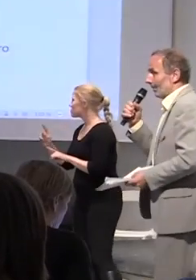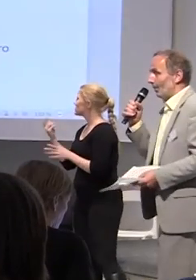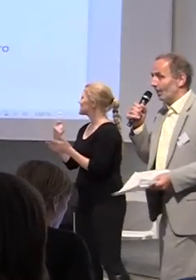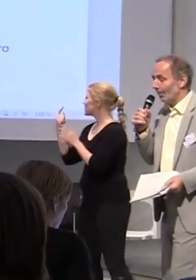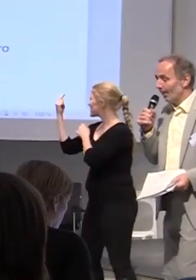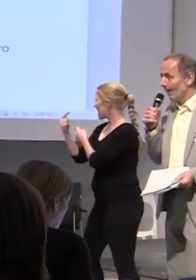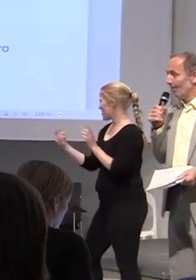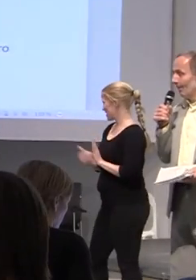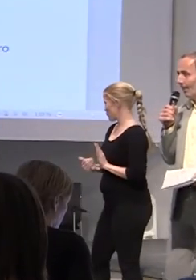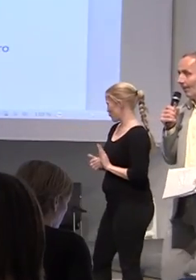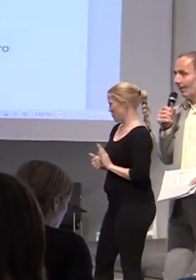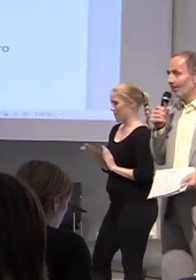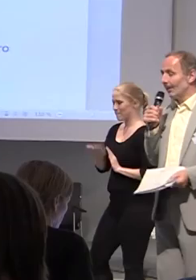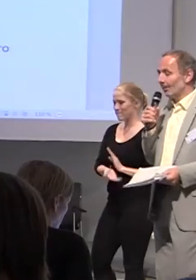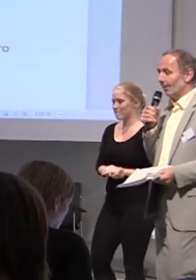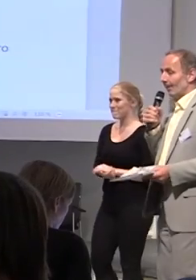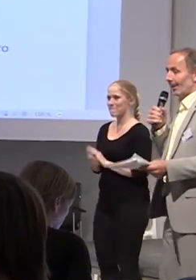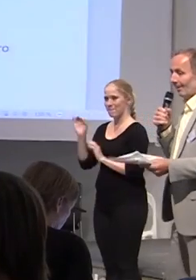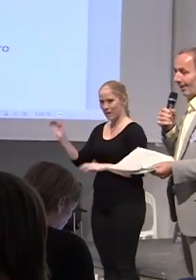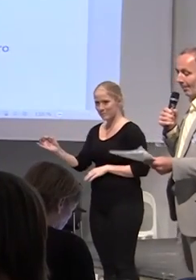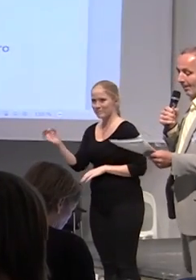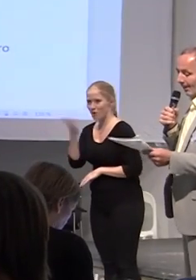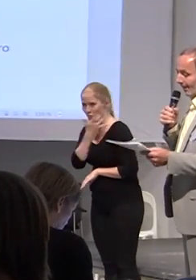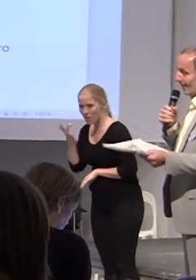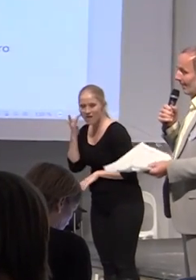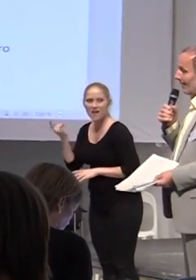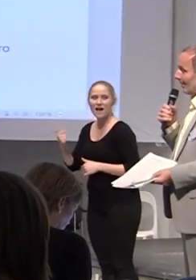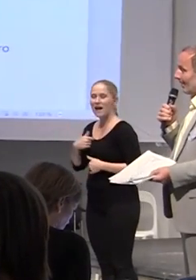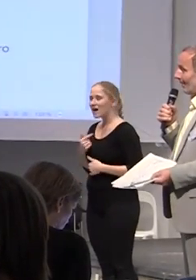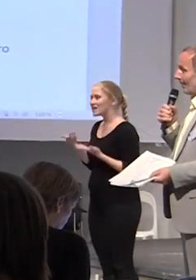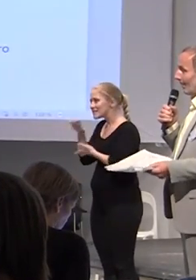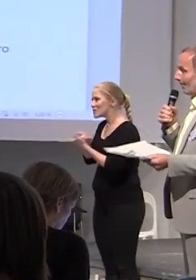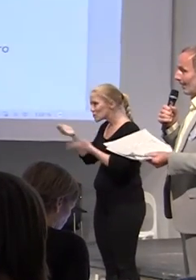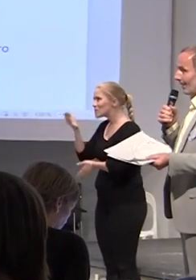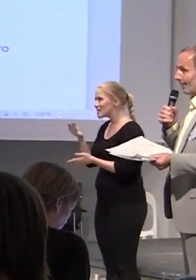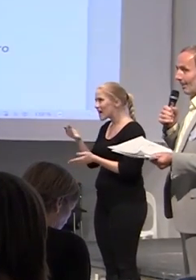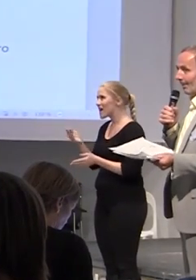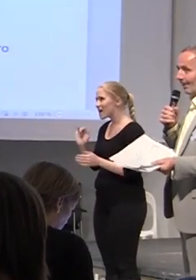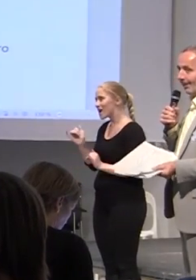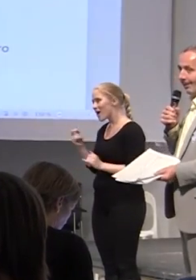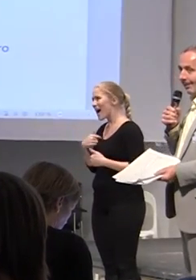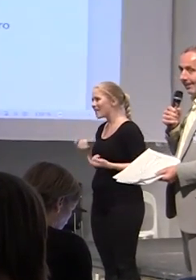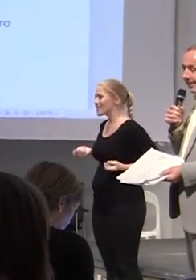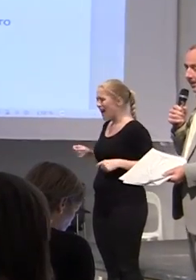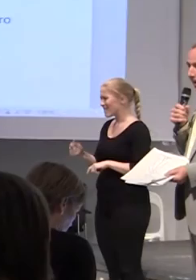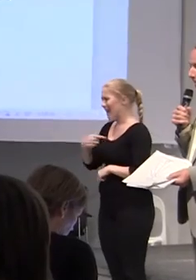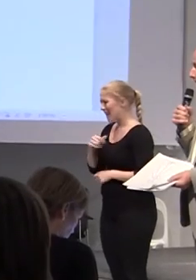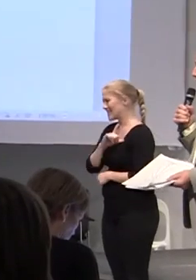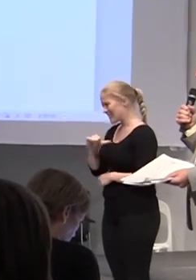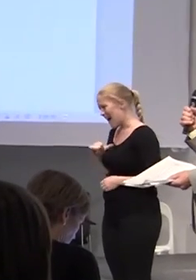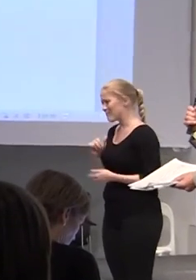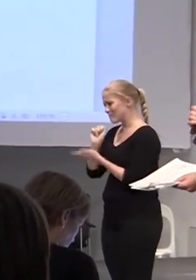Takže tolik za sekci DTR. Tak přeju dobré odpoledne. My jsme taky vážně diskutovali a v podstatě jsem v ty závěry, pak tady se vypisoval